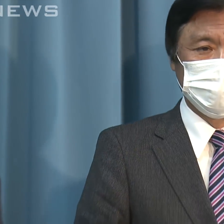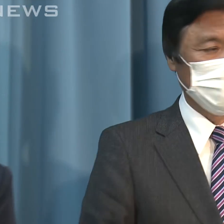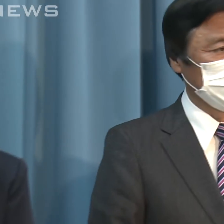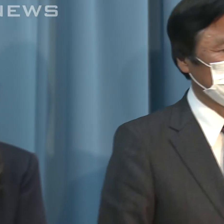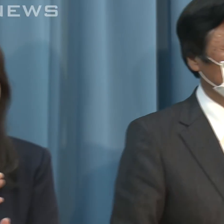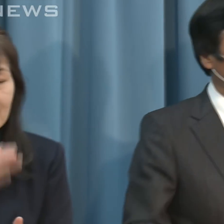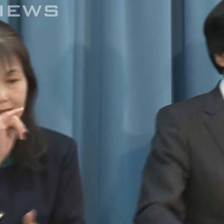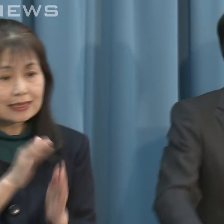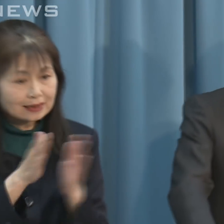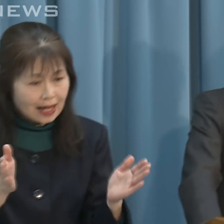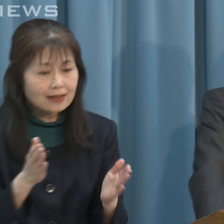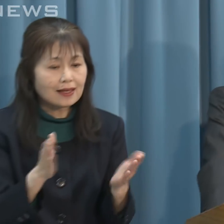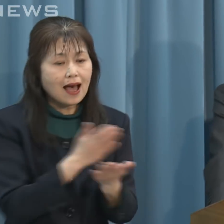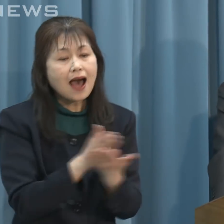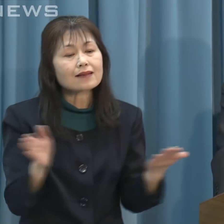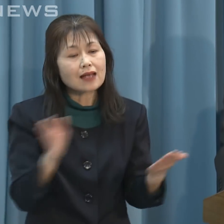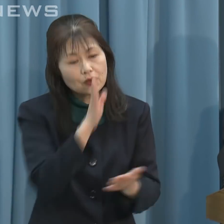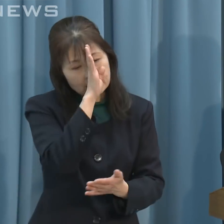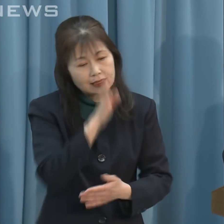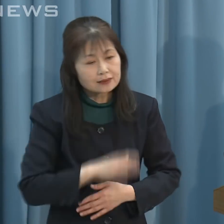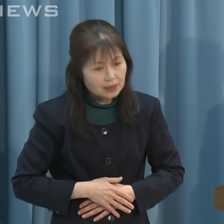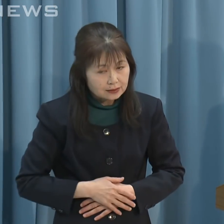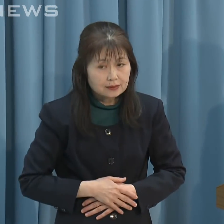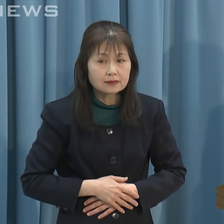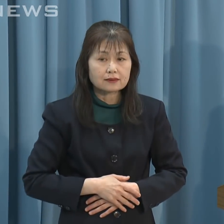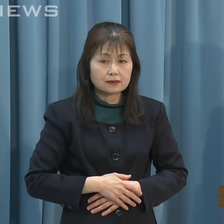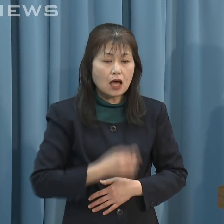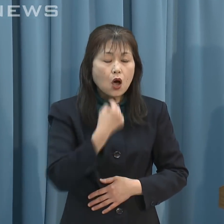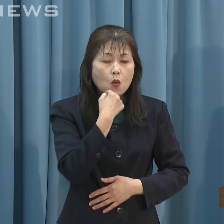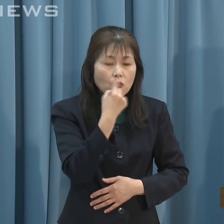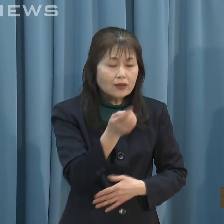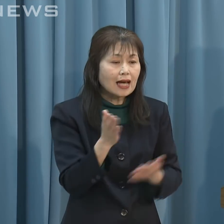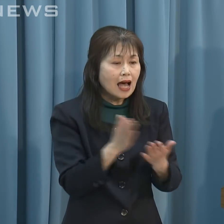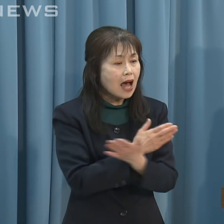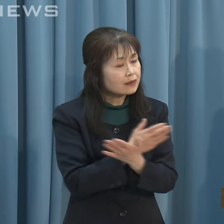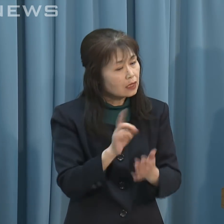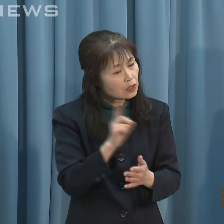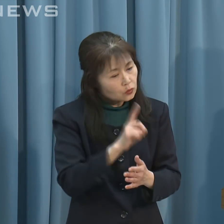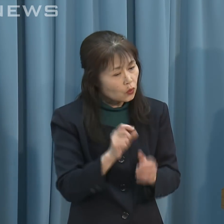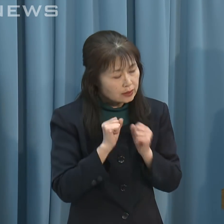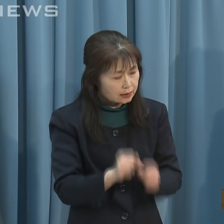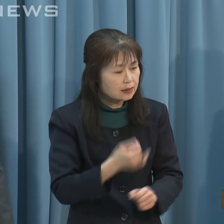という思いであります。 もう一回判断してどうしていただきたい